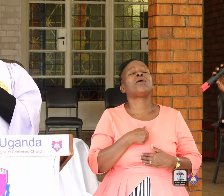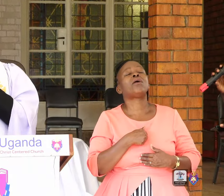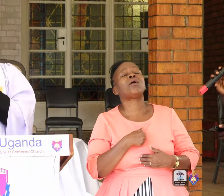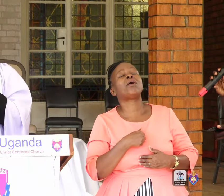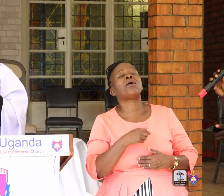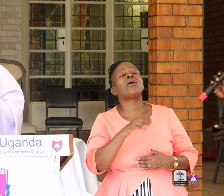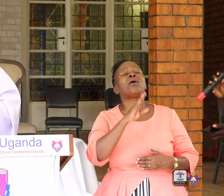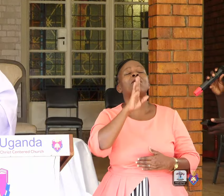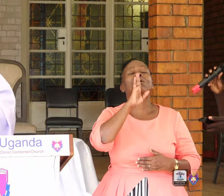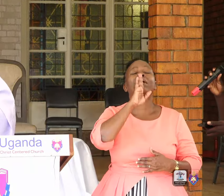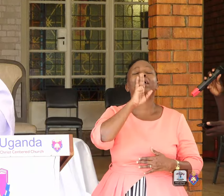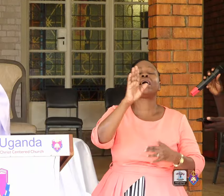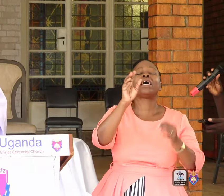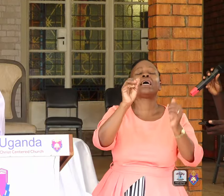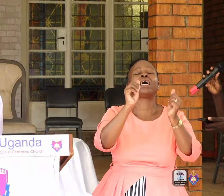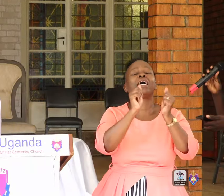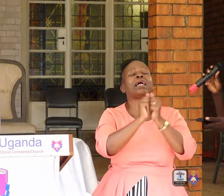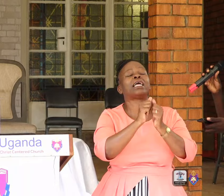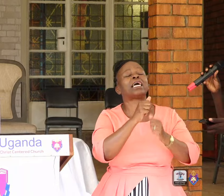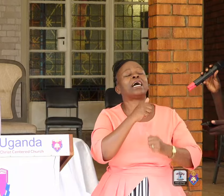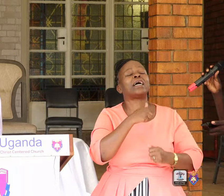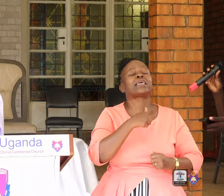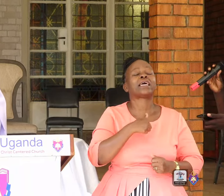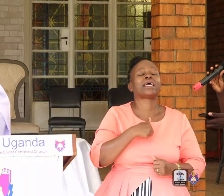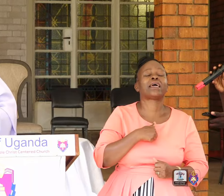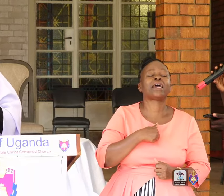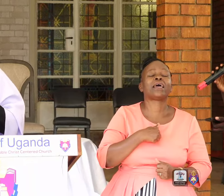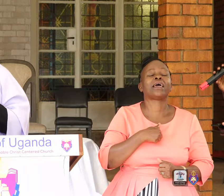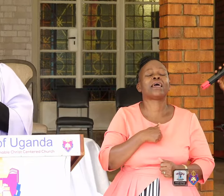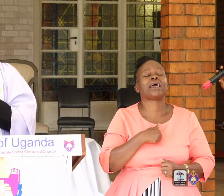Bera nange Bera nange